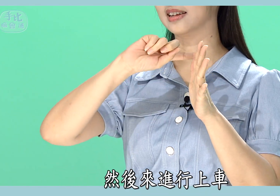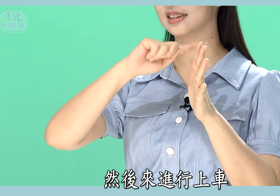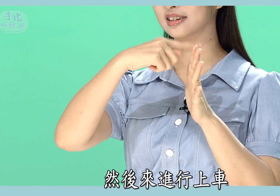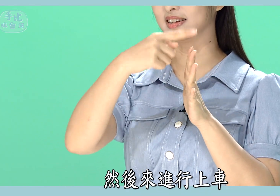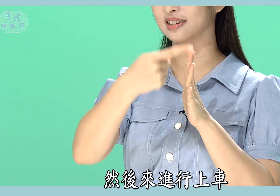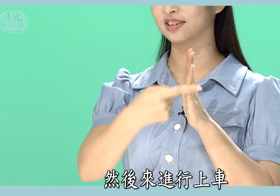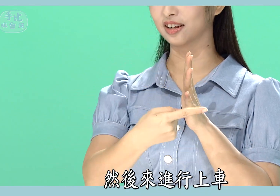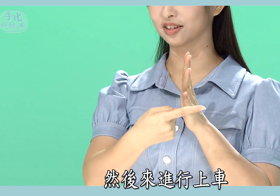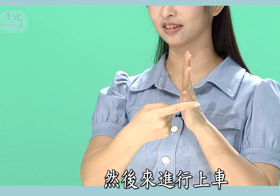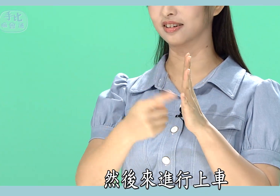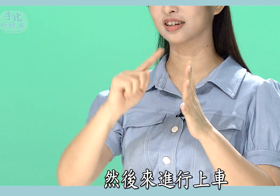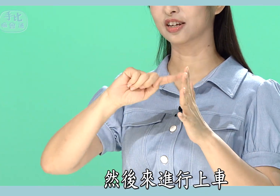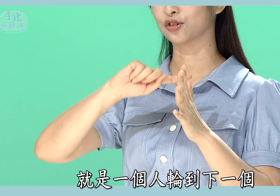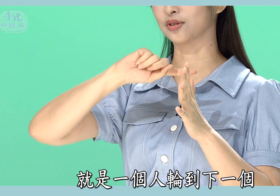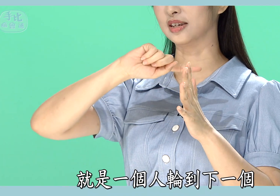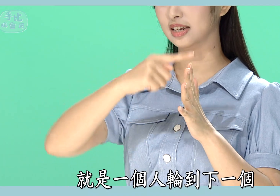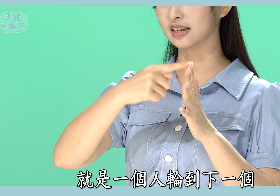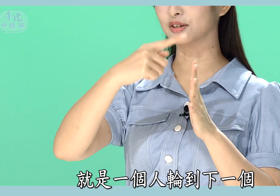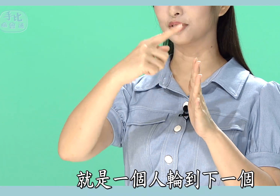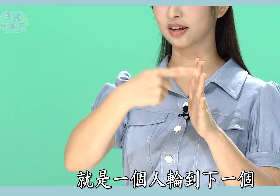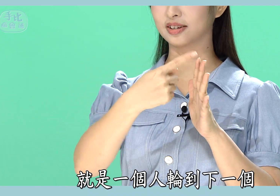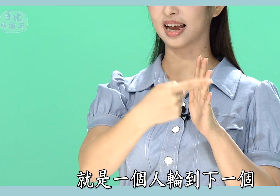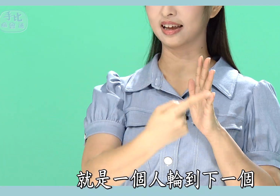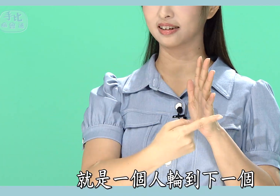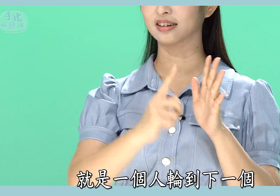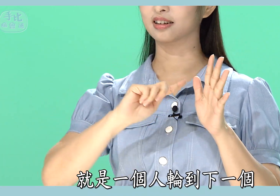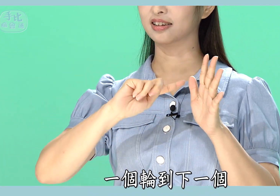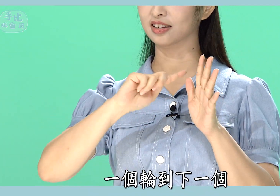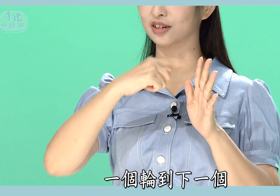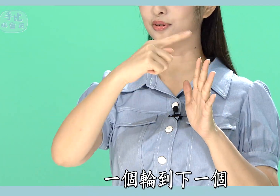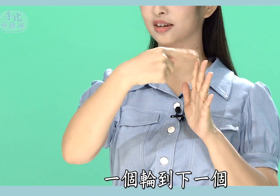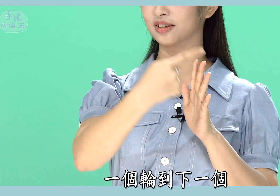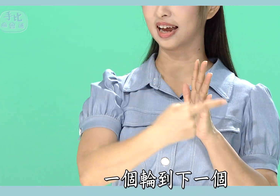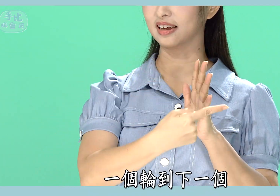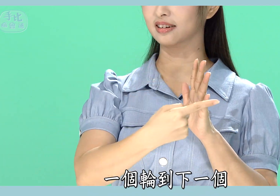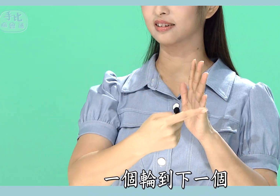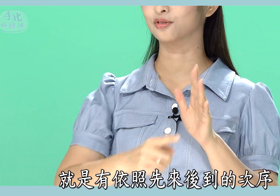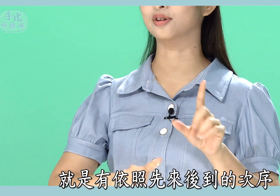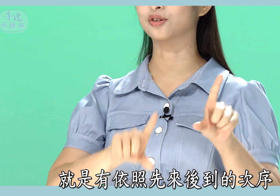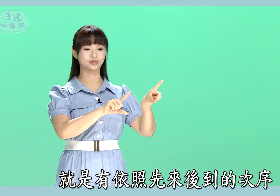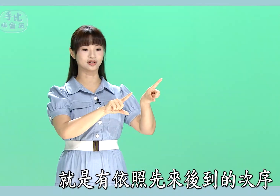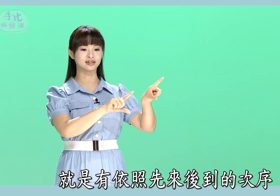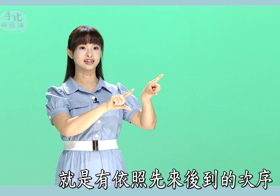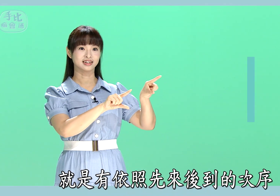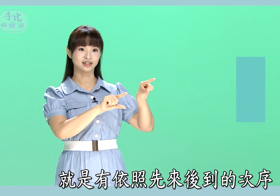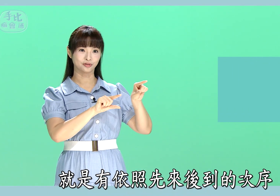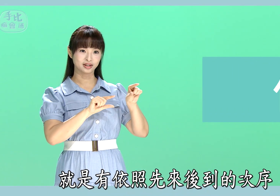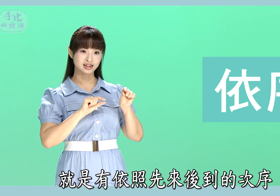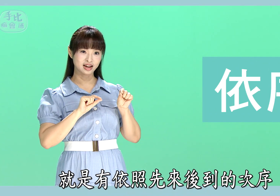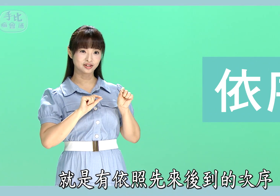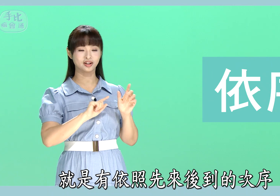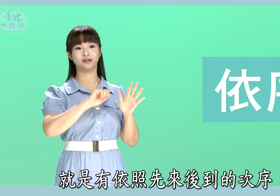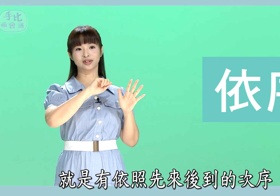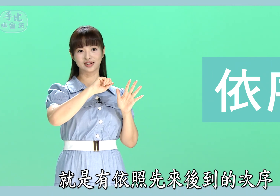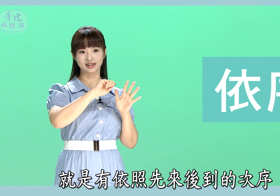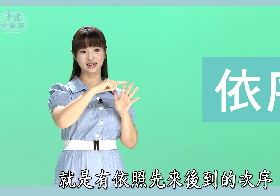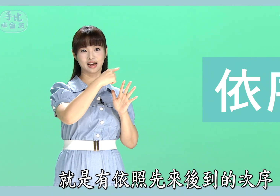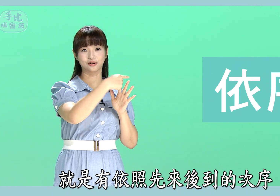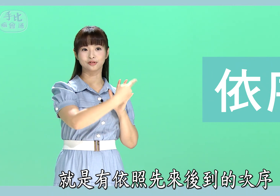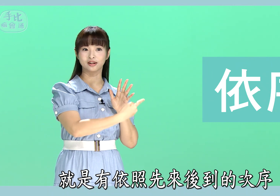进行上车，就是一个轮到下一个，一个轮到下一个，所以就是有依照先来后到的